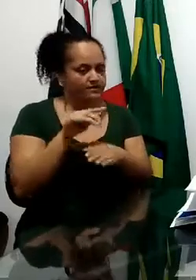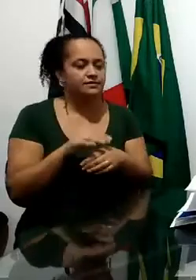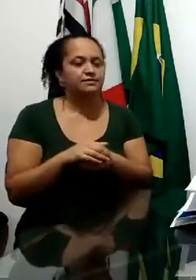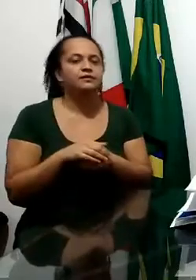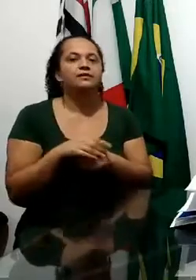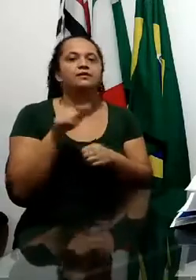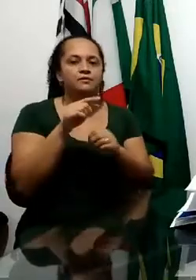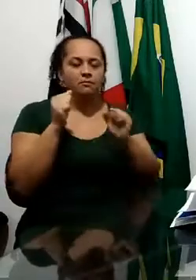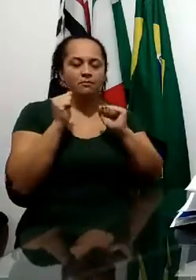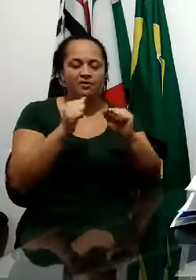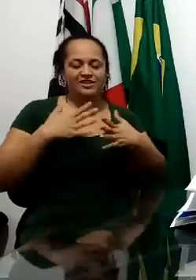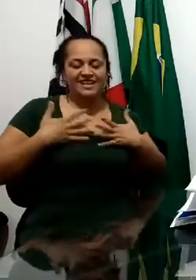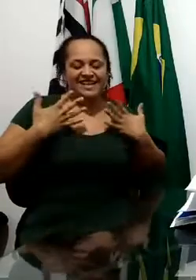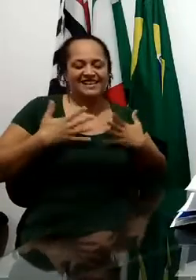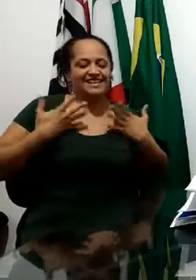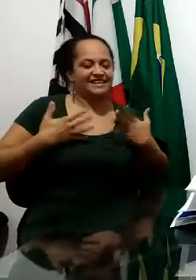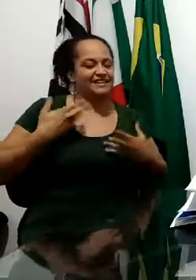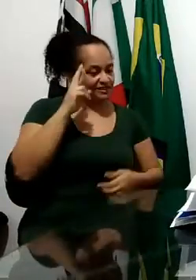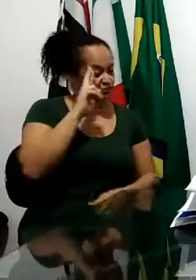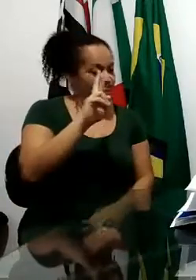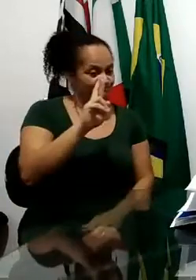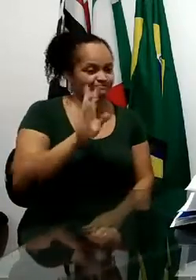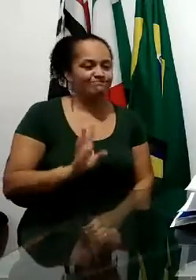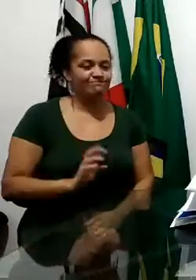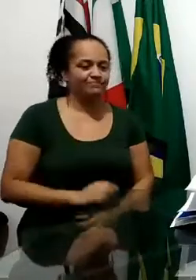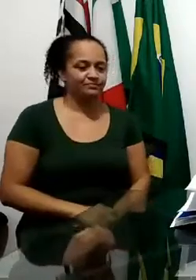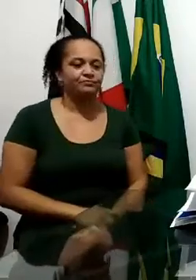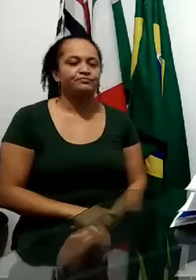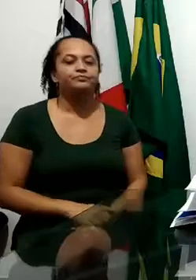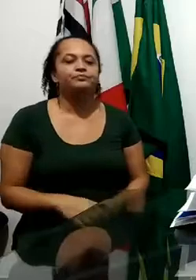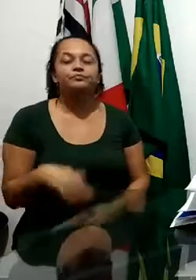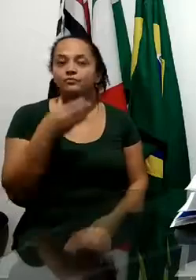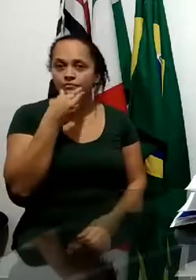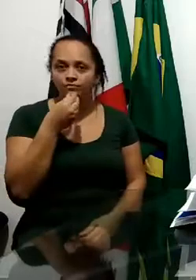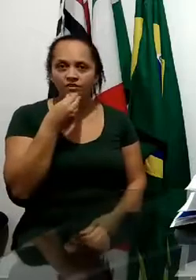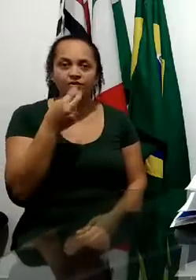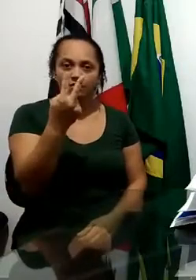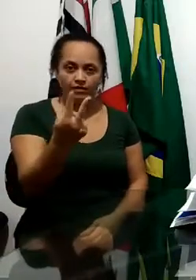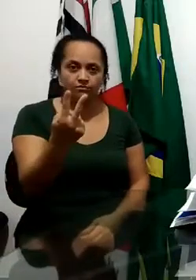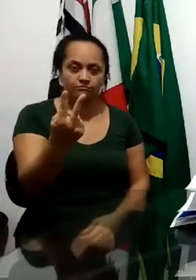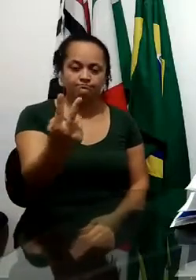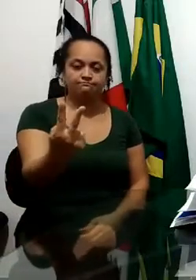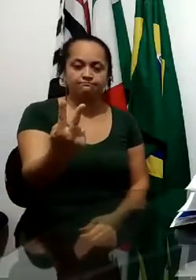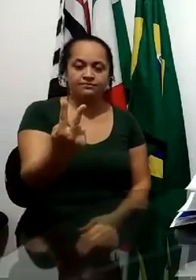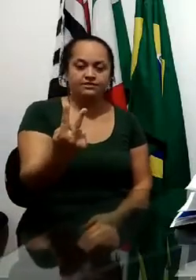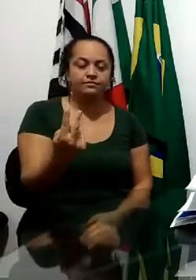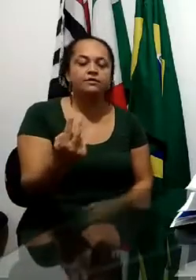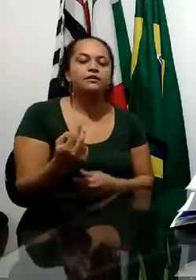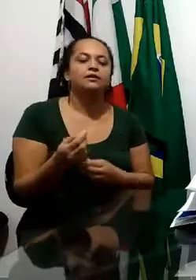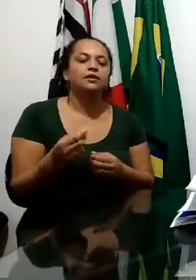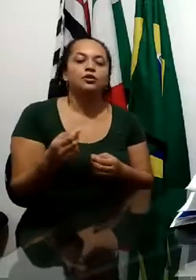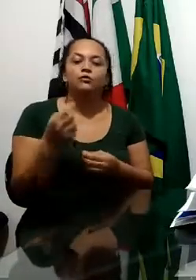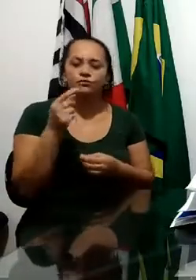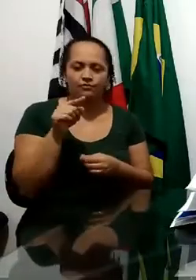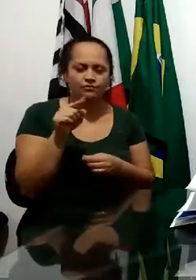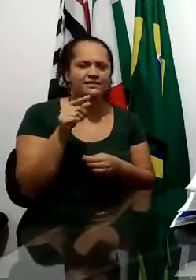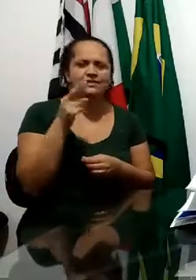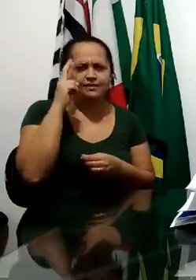Senhor. E aproximando-se também o que recebera 2 talentos, disse: Senhor,